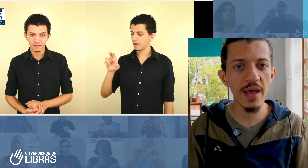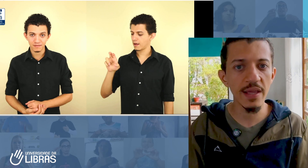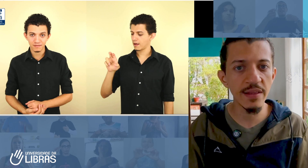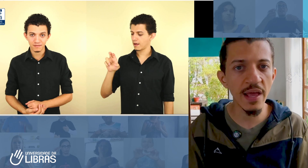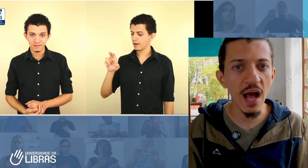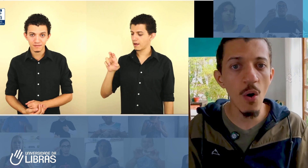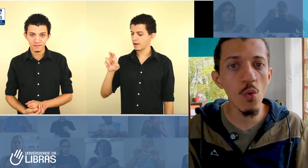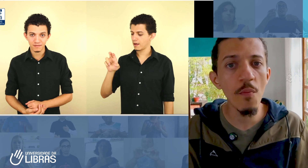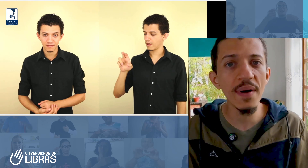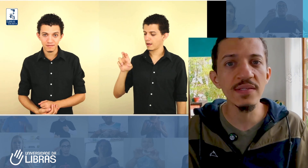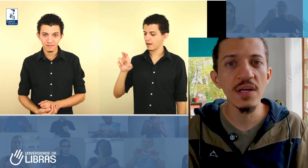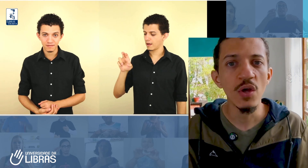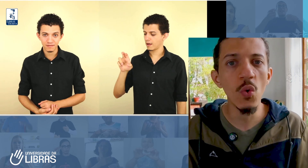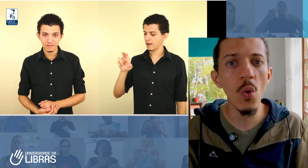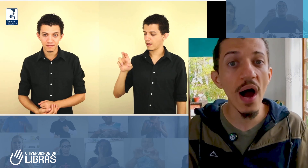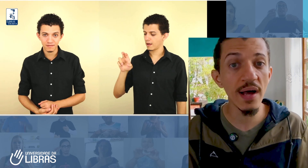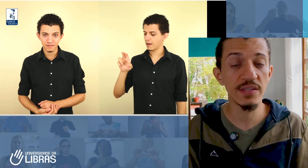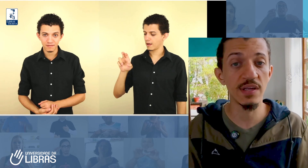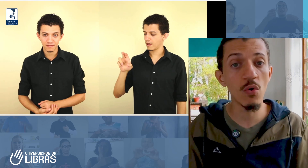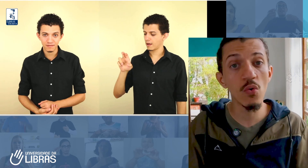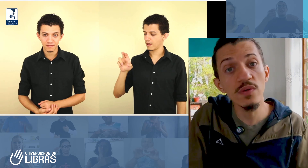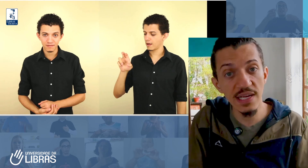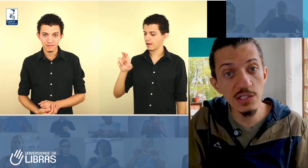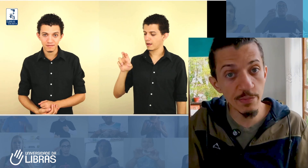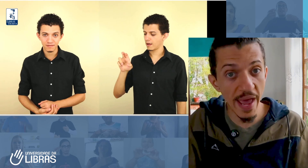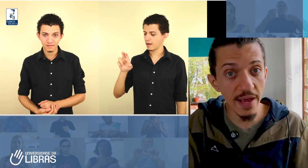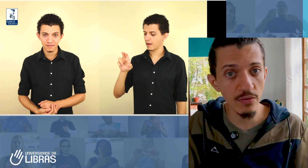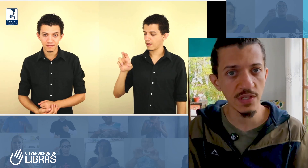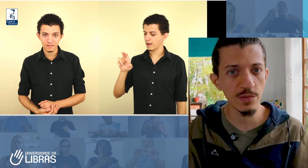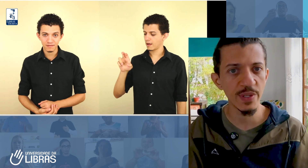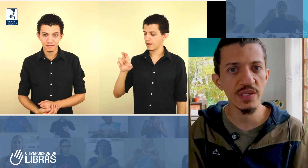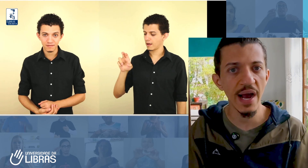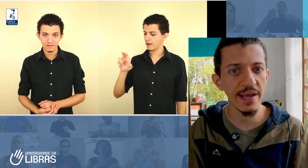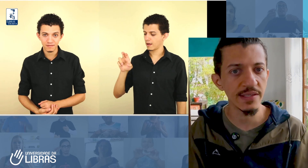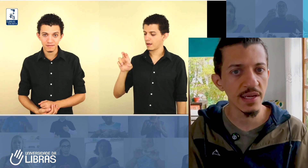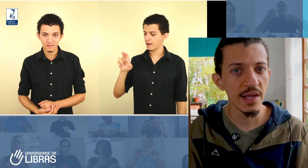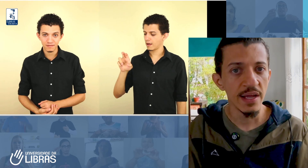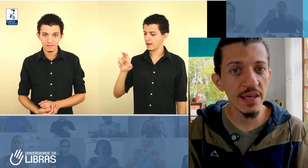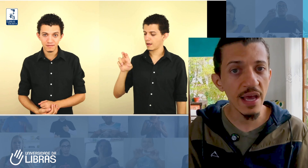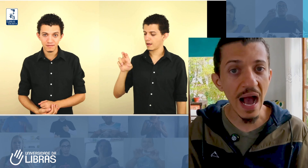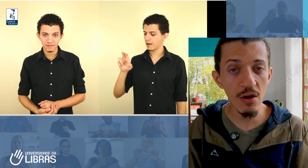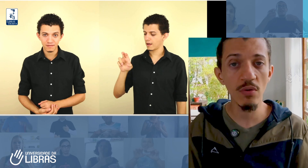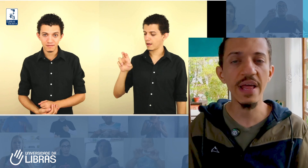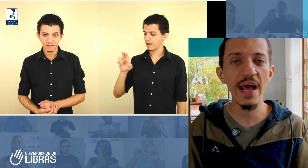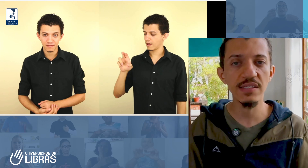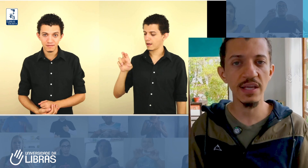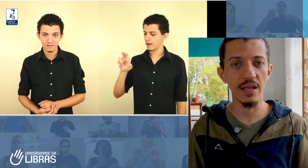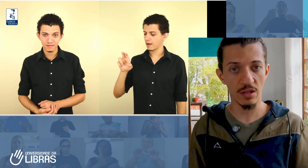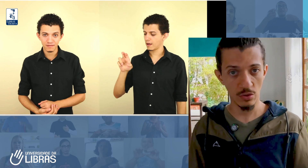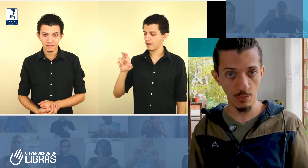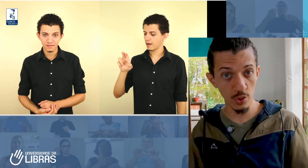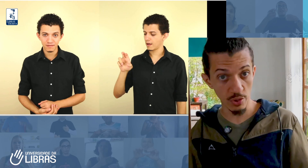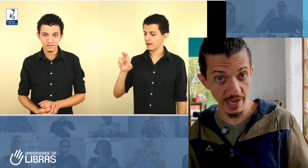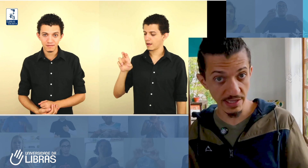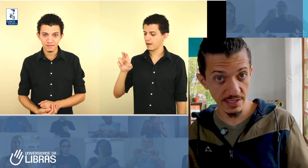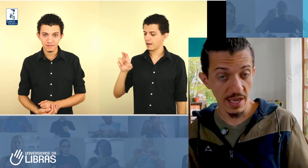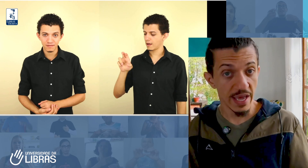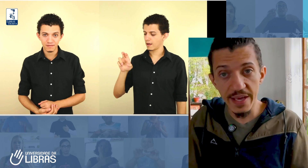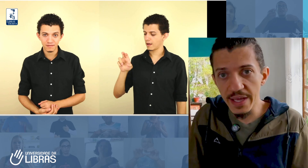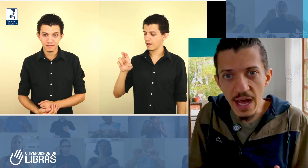tem algumas nuances, alguns aspectos especiais que acontecem no português e que na